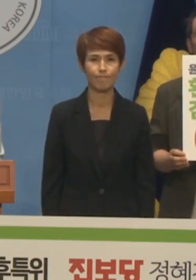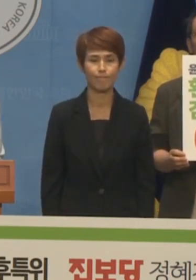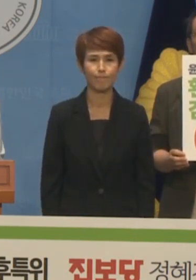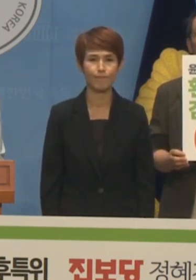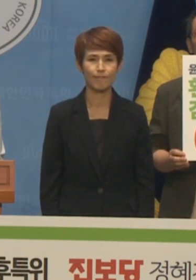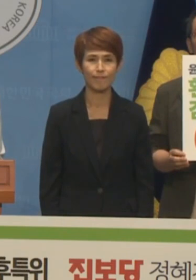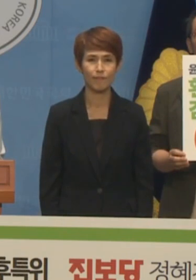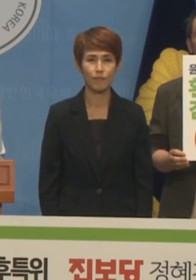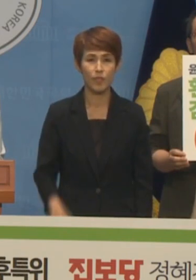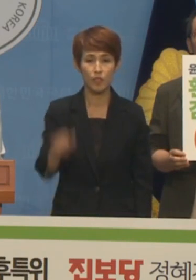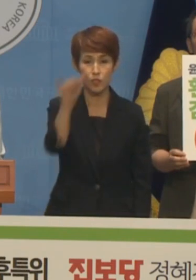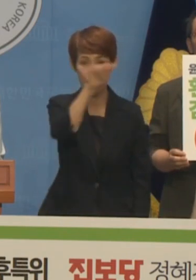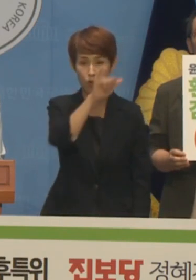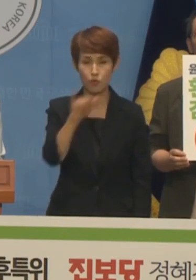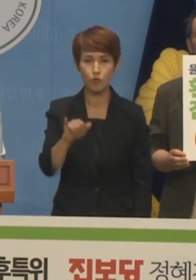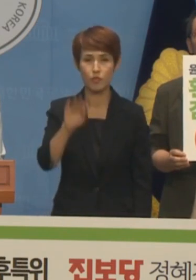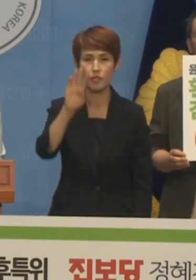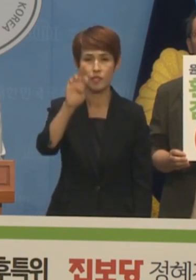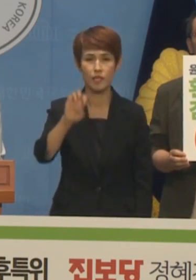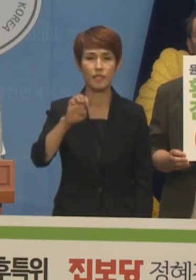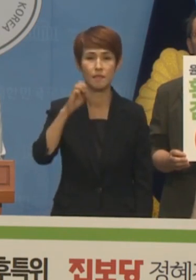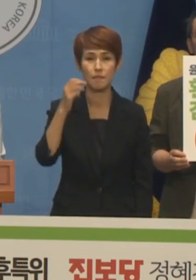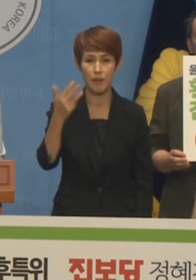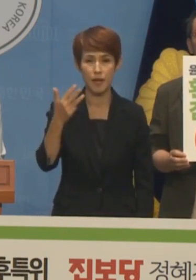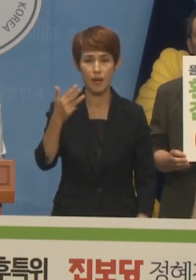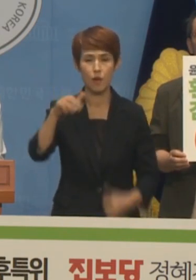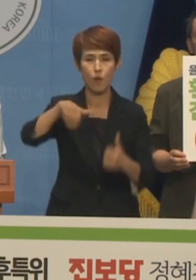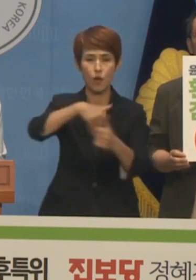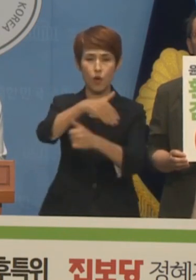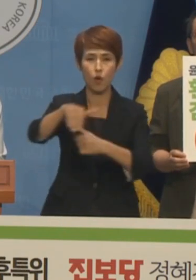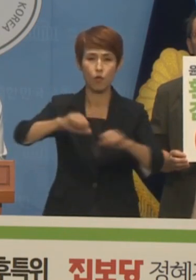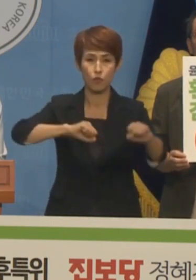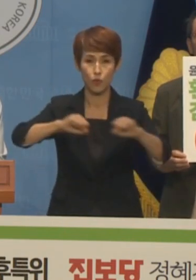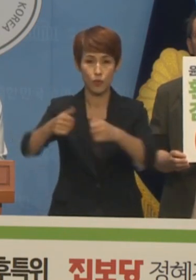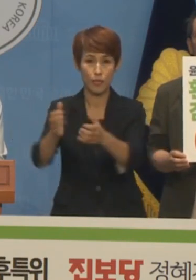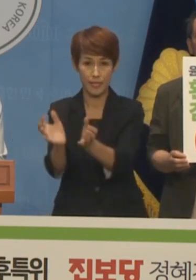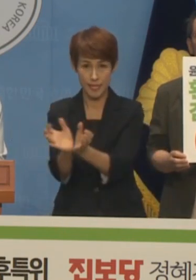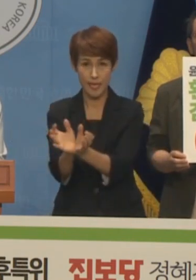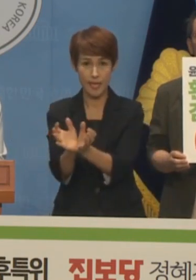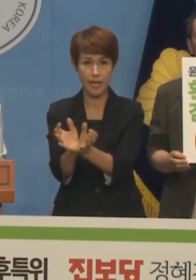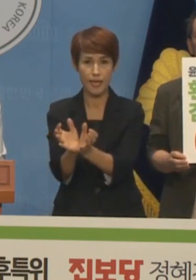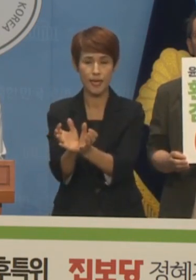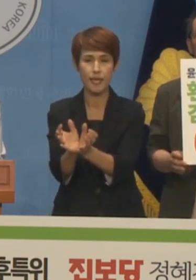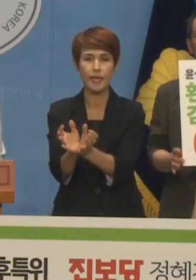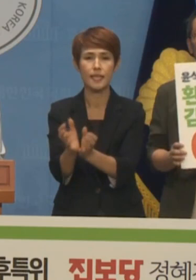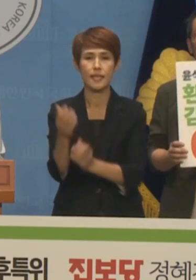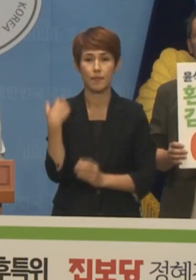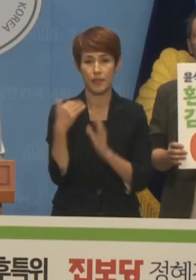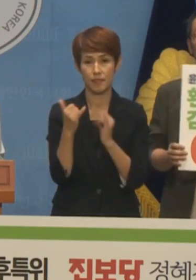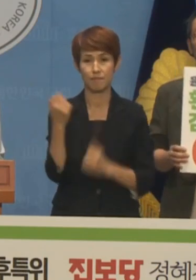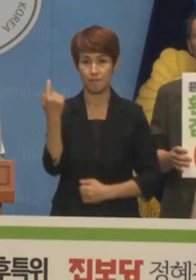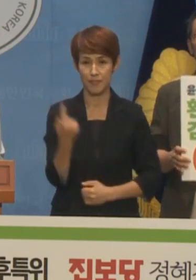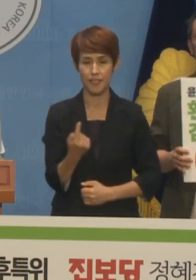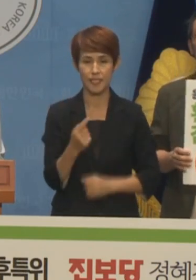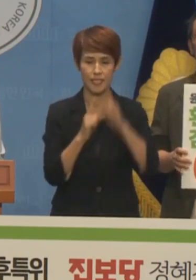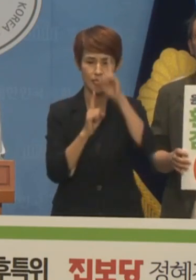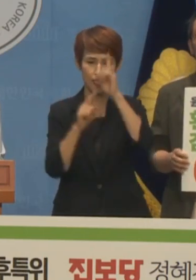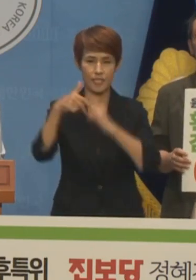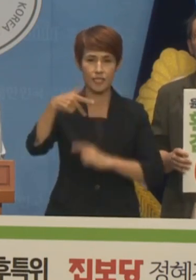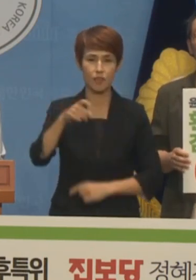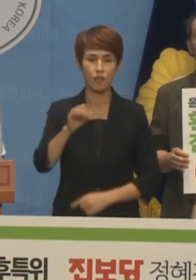우선 전국 48개 환경운동단체가 함께하고 있는 한국환경회의에서 함께해 주셨습니다.